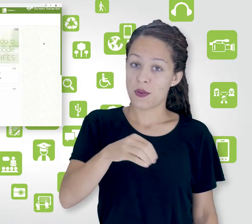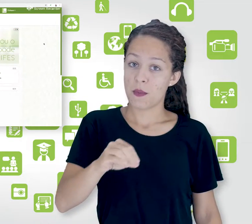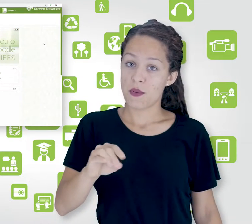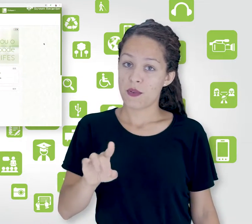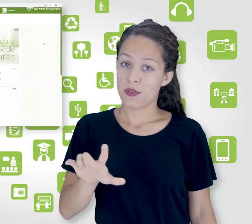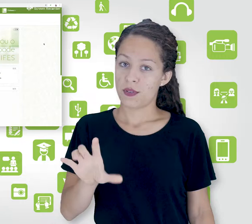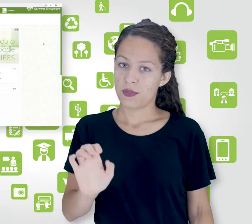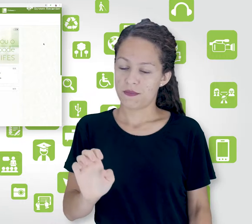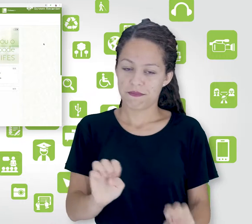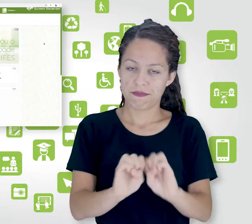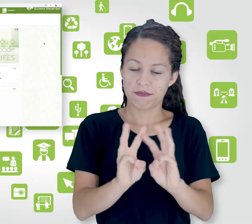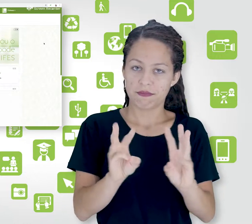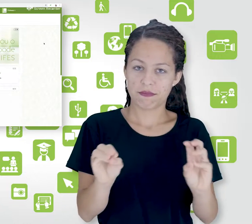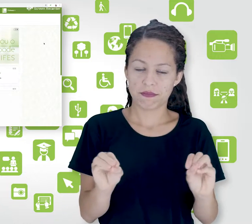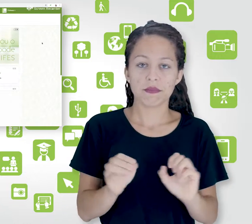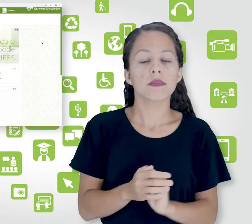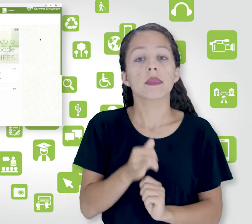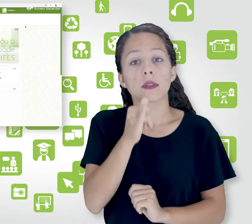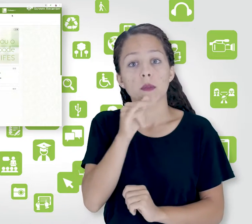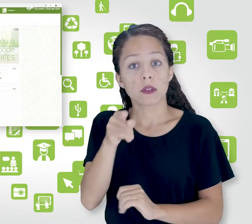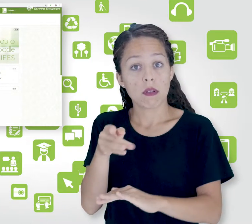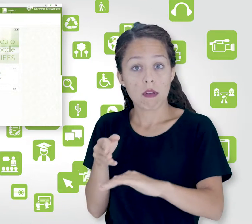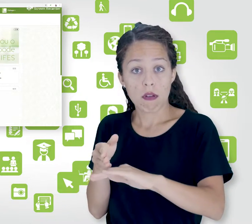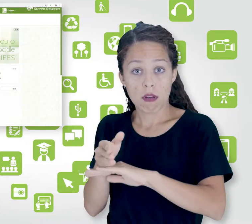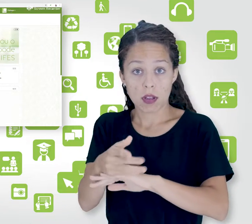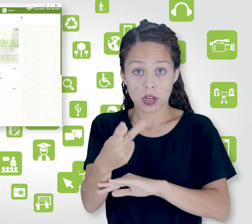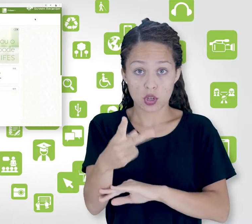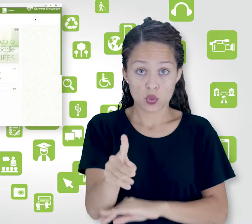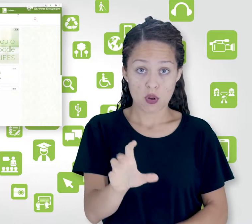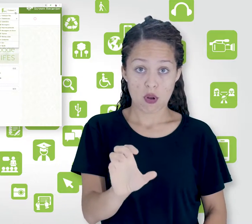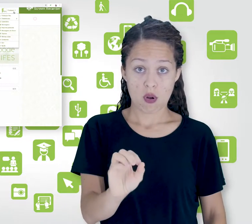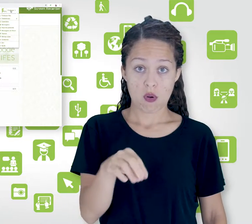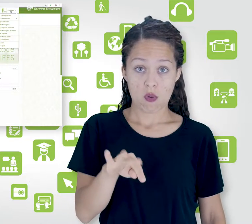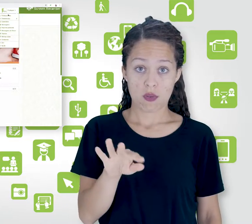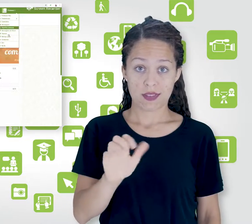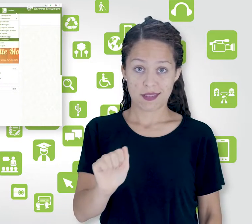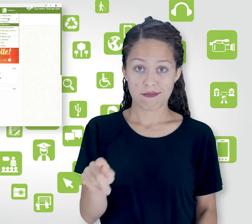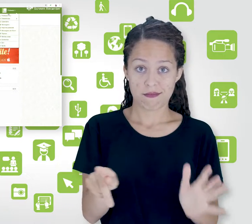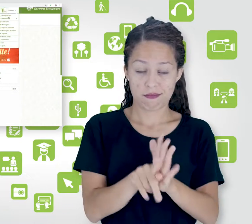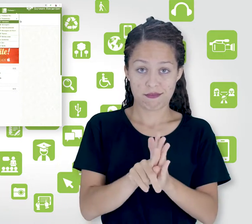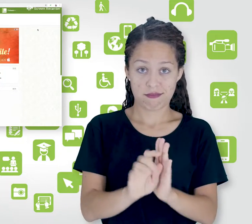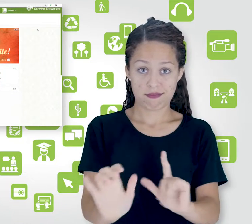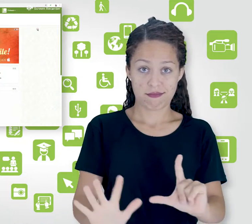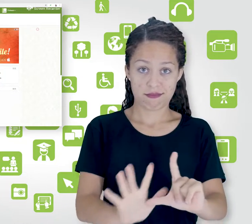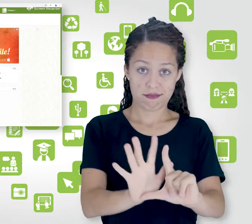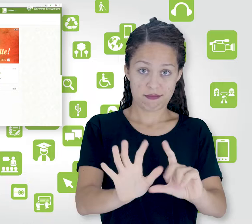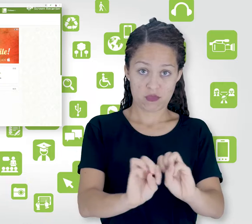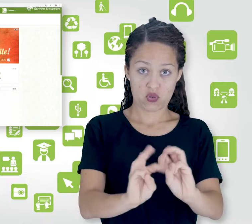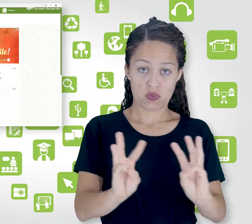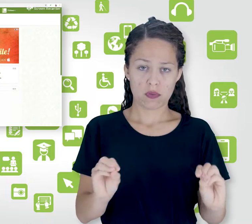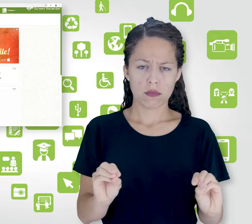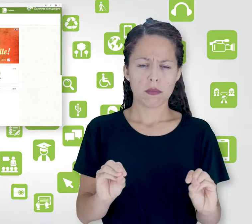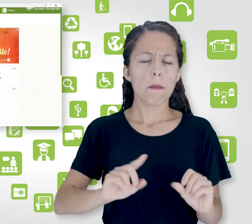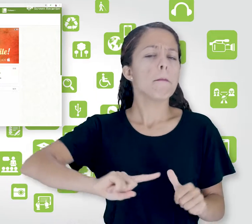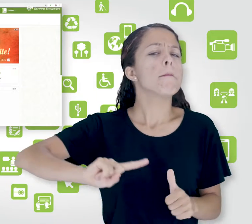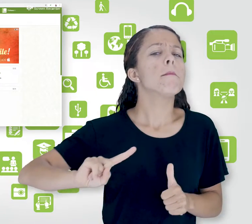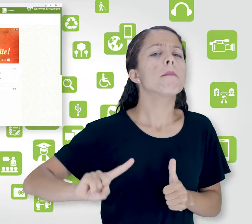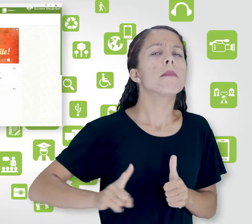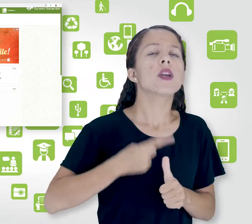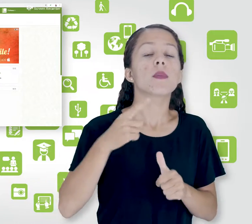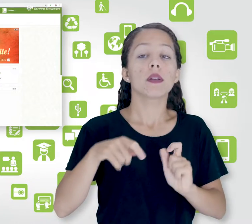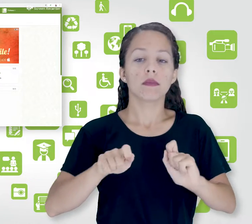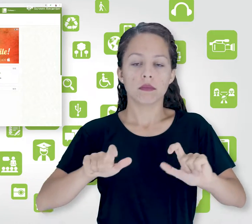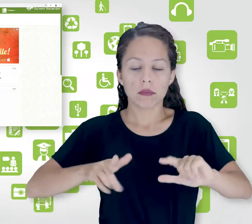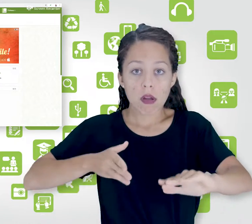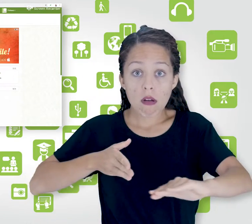então quando você faz o seu login né você entrou na sua conta a primeira coisa primeiro